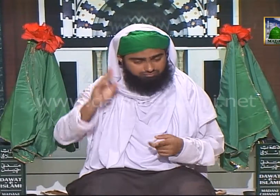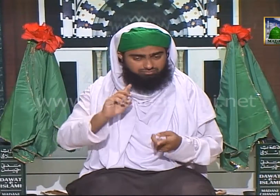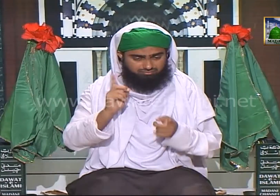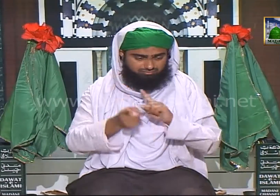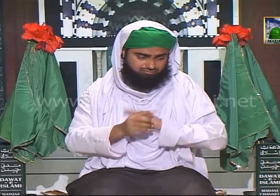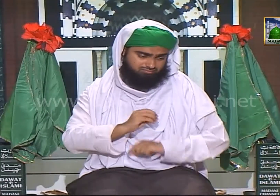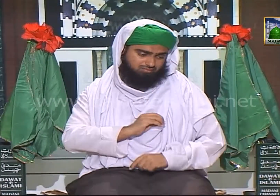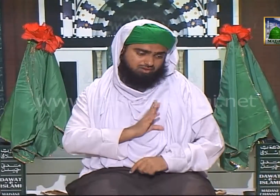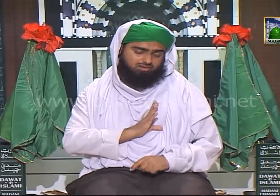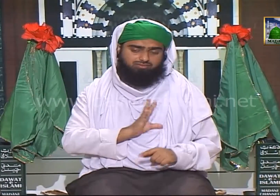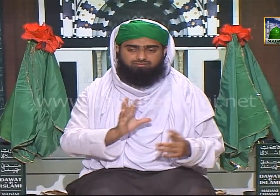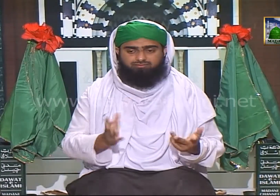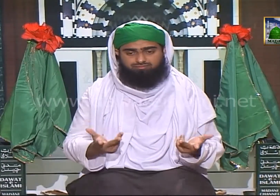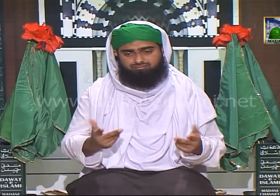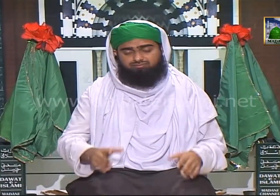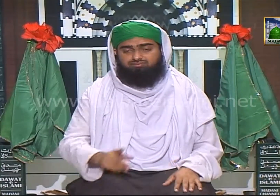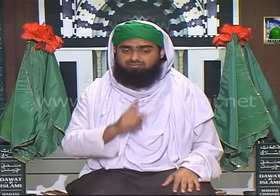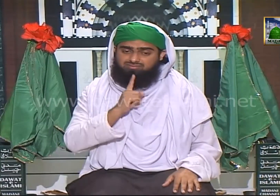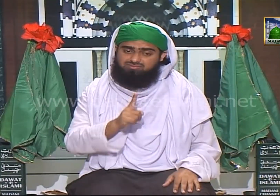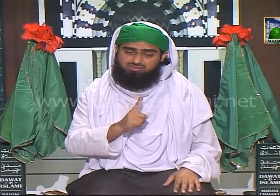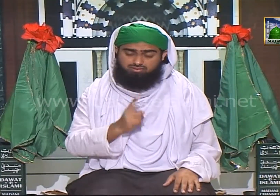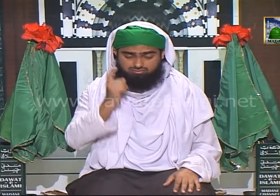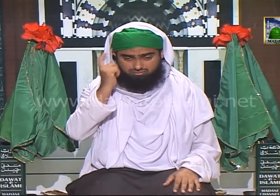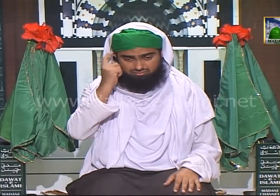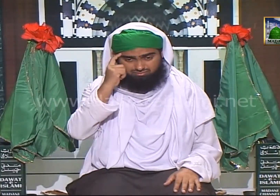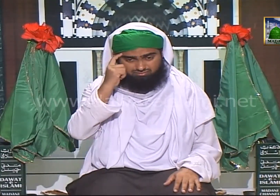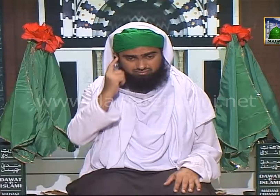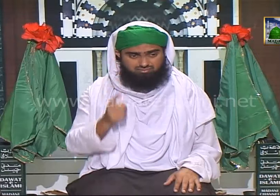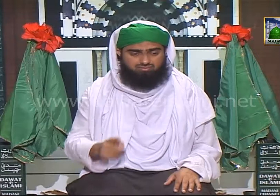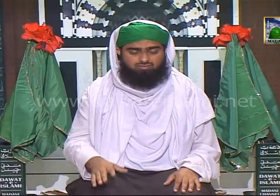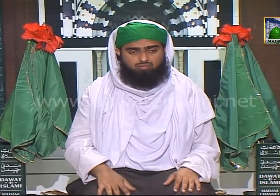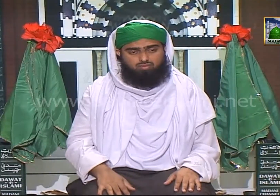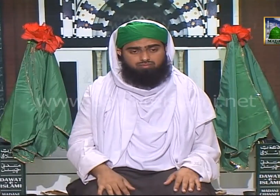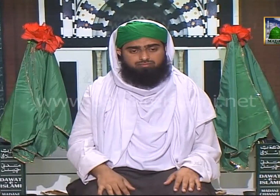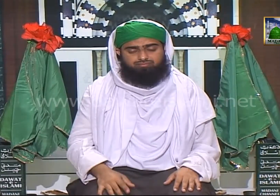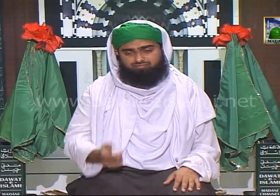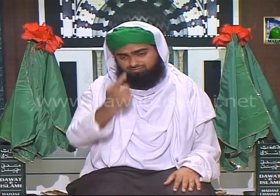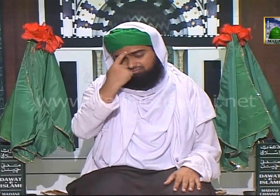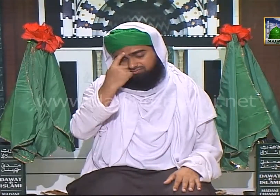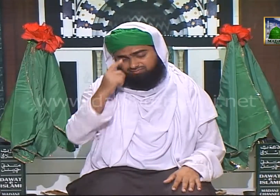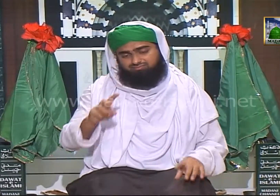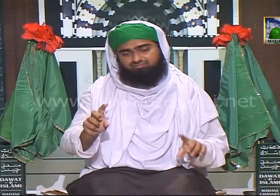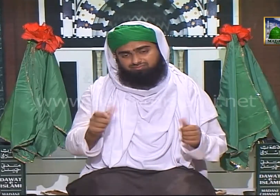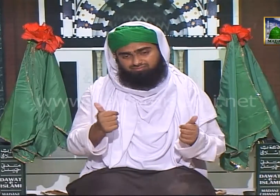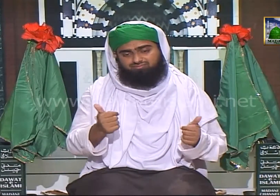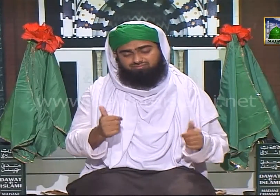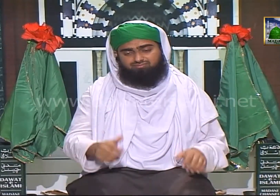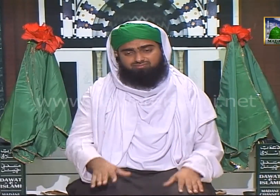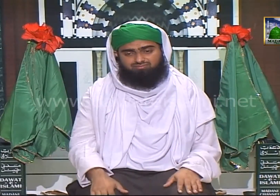باتیں ہم نے پیدا ہو گئی واقعی میں سمجھتا ہوں کہ ہم بہت کچھ پالیں گے. لیکن ہماری ترقی میں، یعنی ہماری دینی ترقی